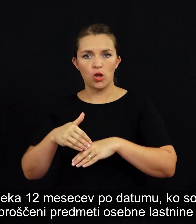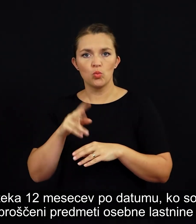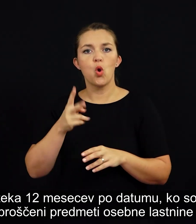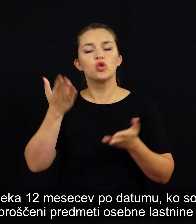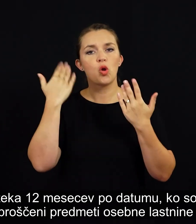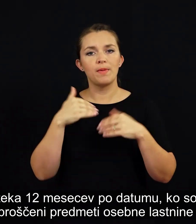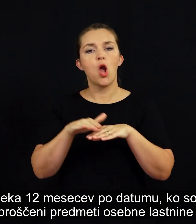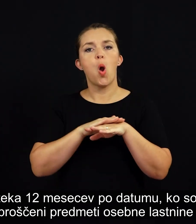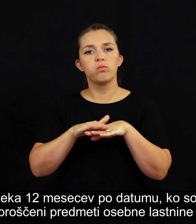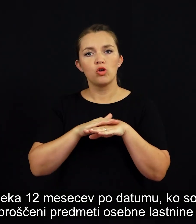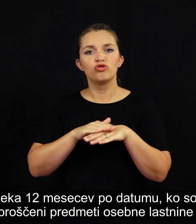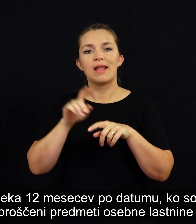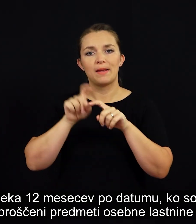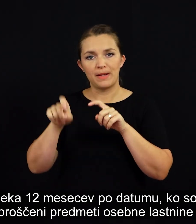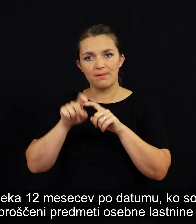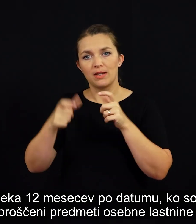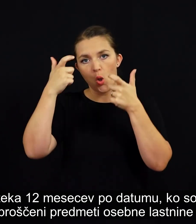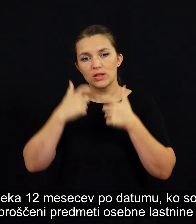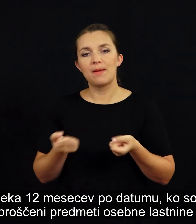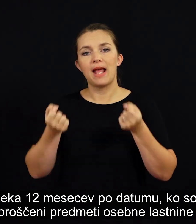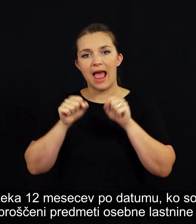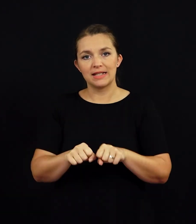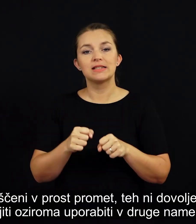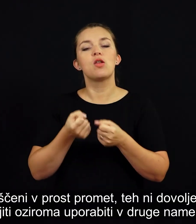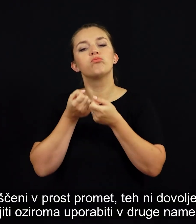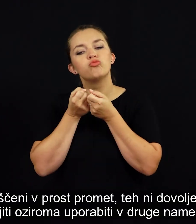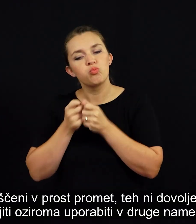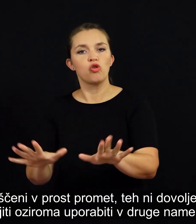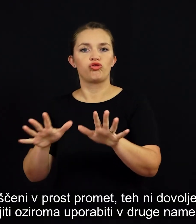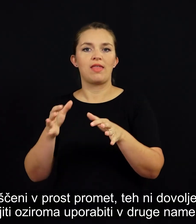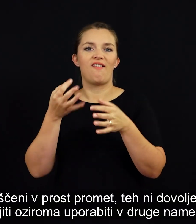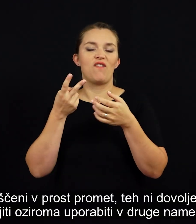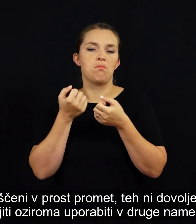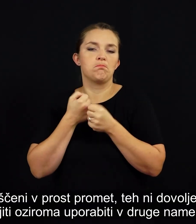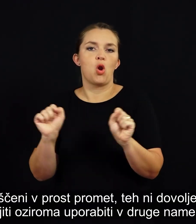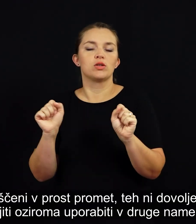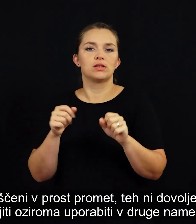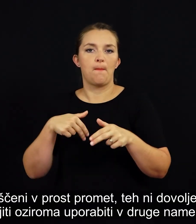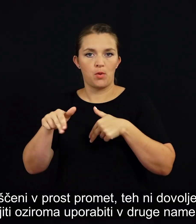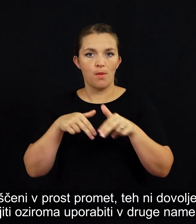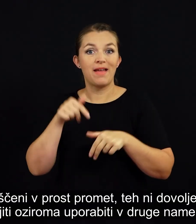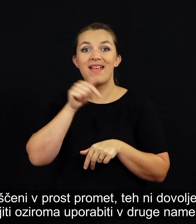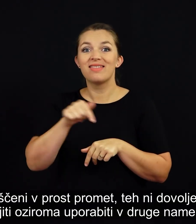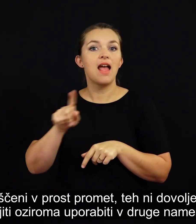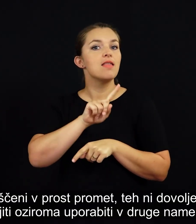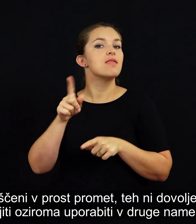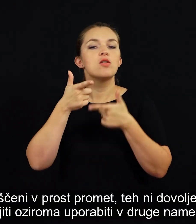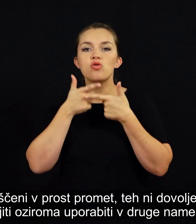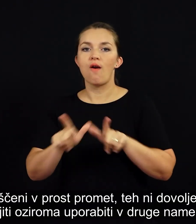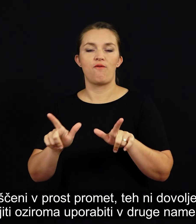bili oproščeni predmeti osebne lastnine sproščeni v prost promet, teh ni dovoljeno